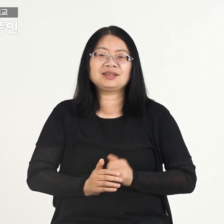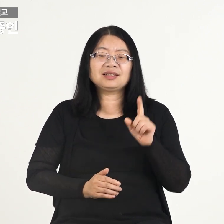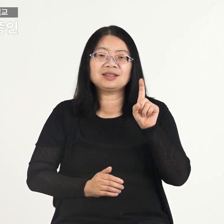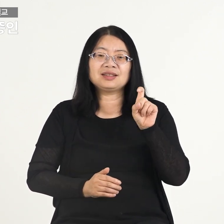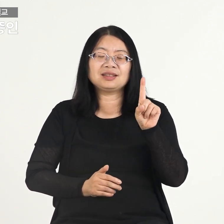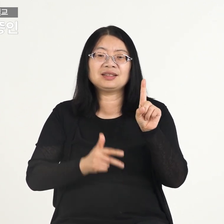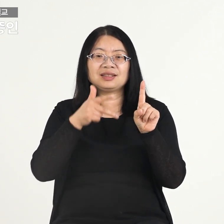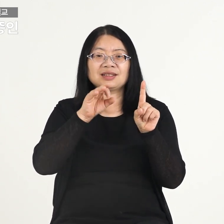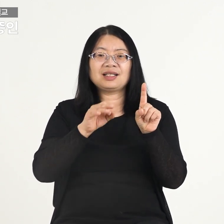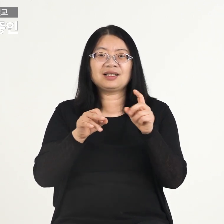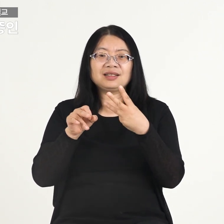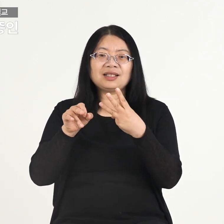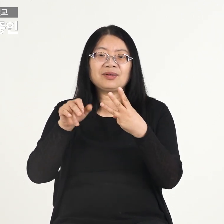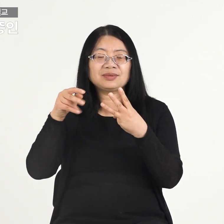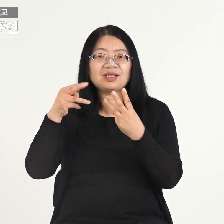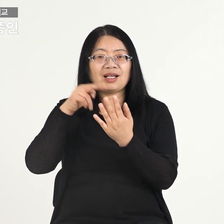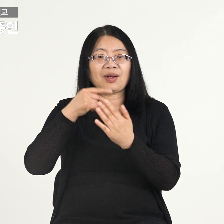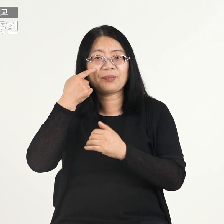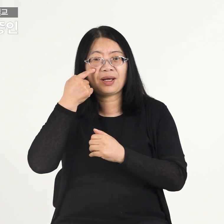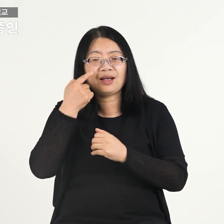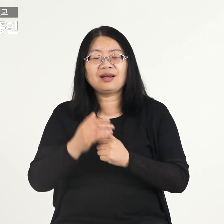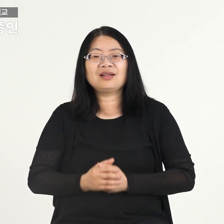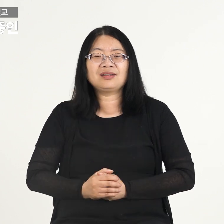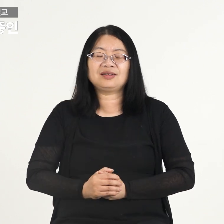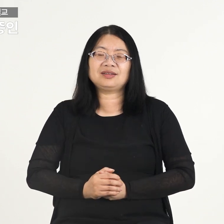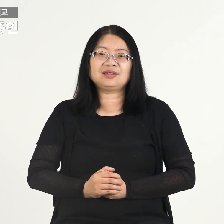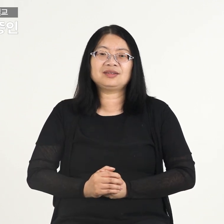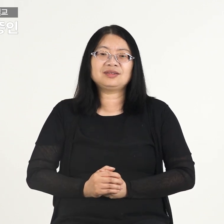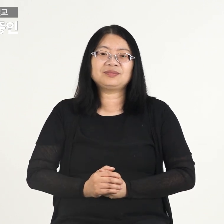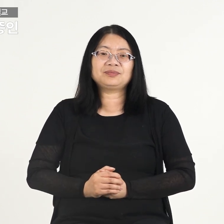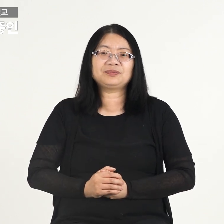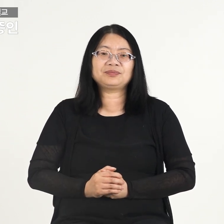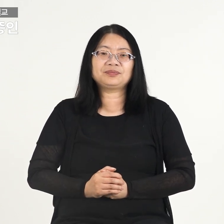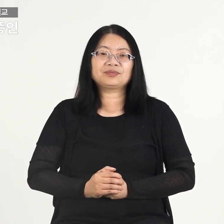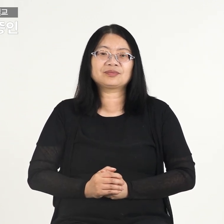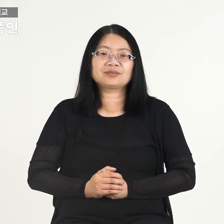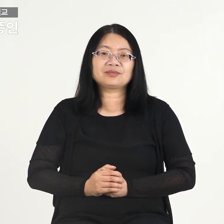11장 3절을 좀 볼까요? 11장 3절.